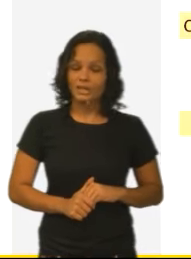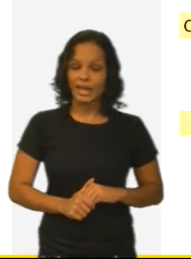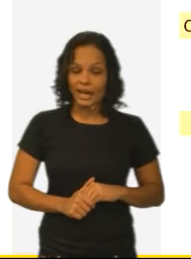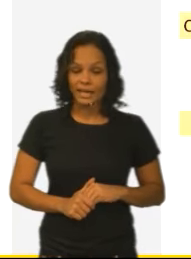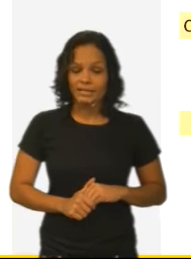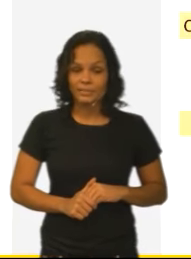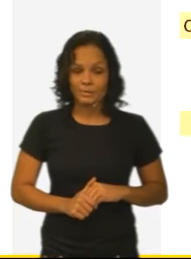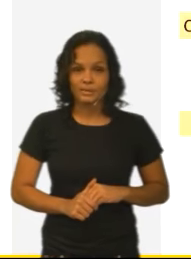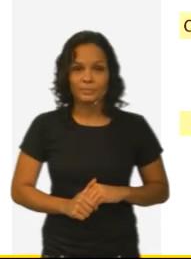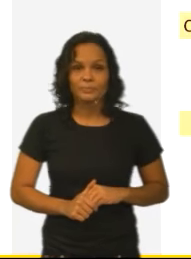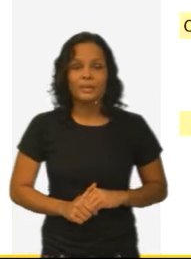dá é essa mesmo.